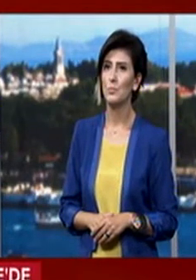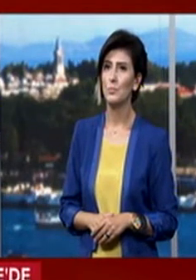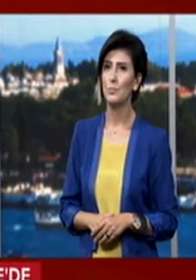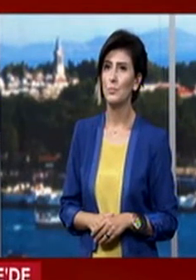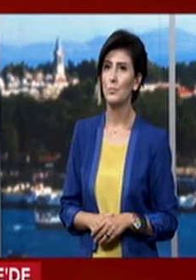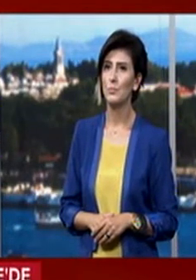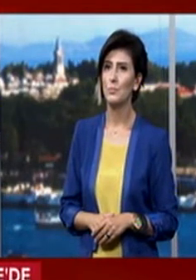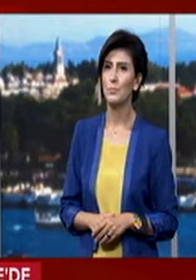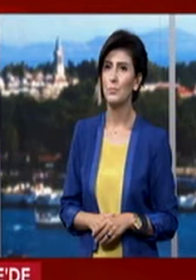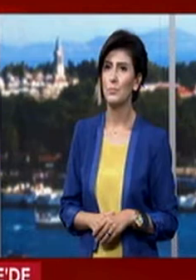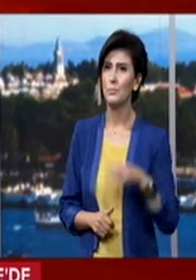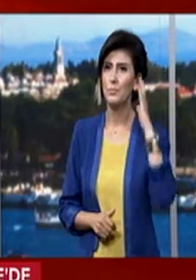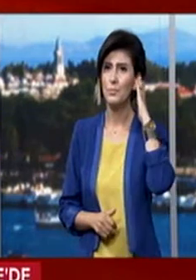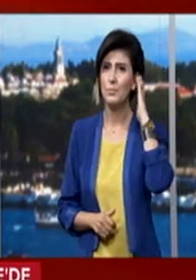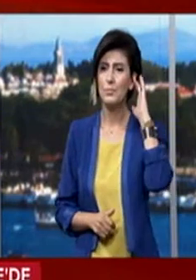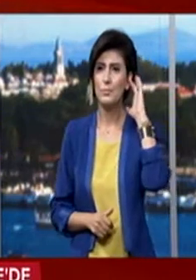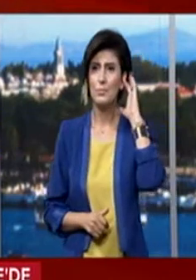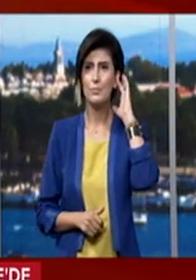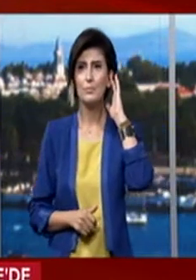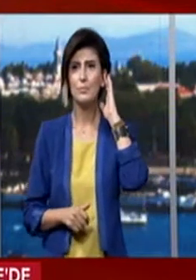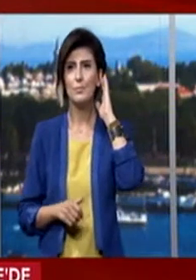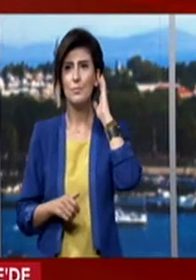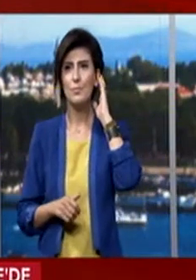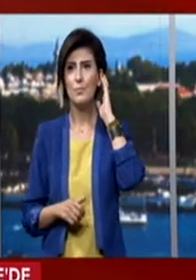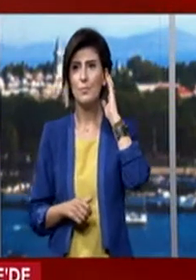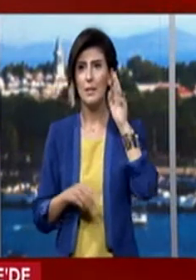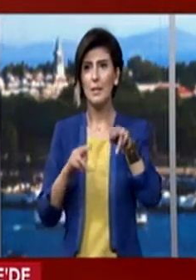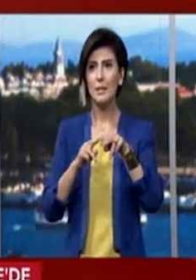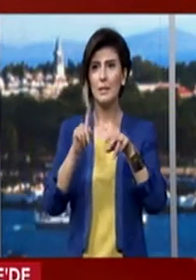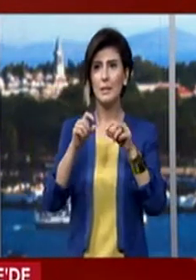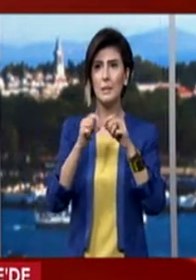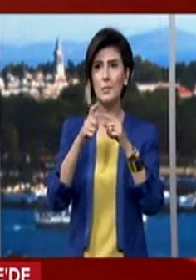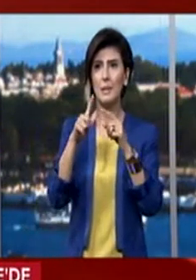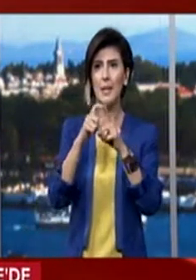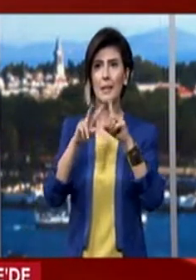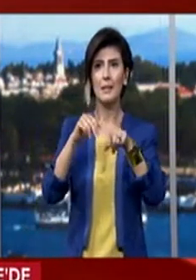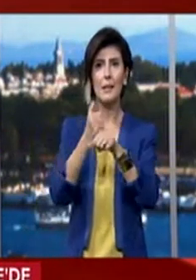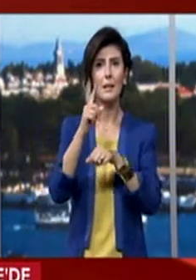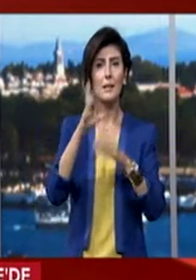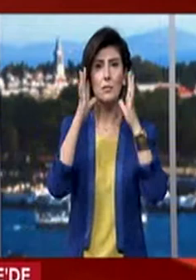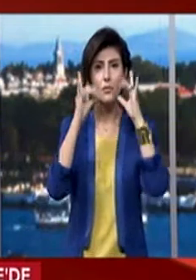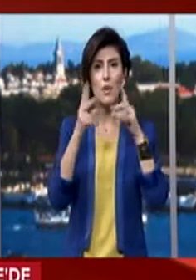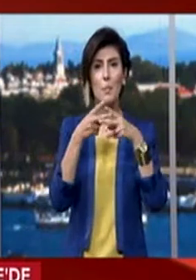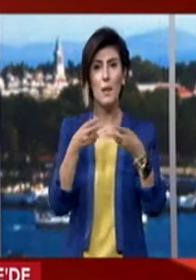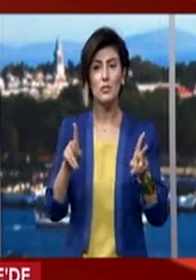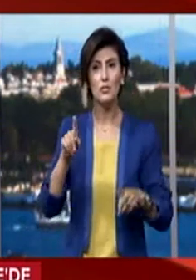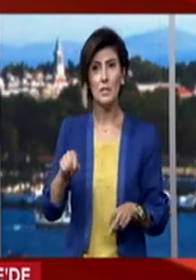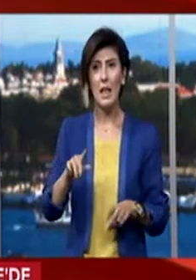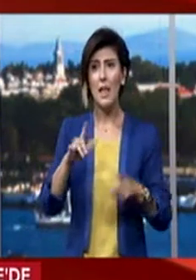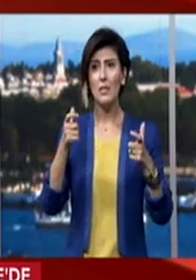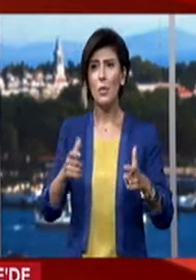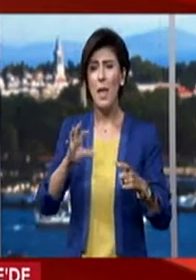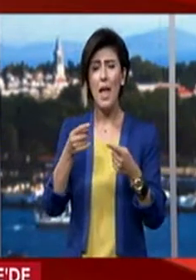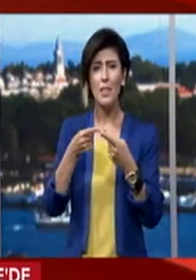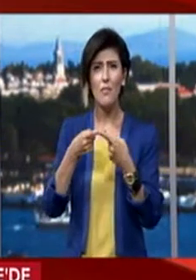Cemre Dağı caminin açılışı yapılacak. Belki de ki dünya üzerinde bulunan en farklı konumuyla en